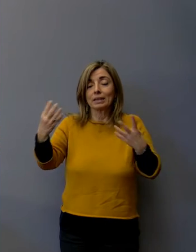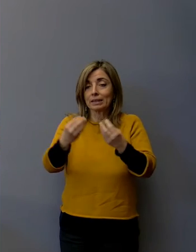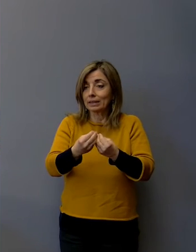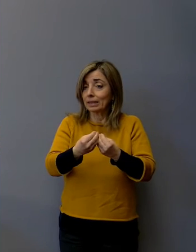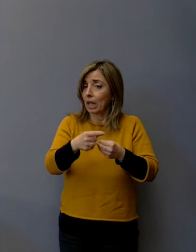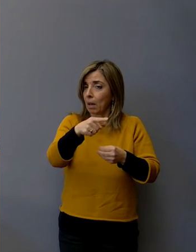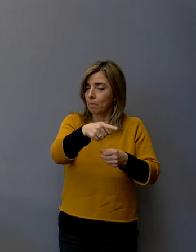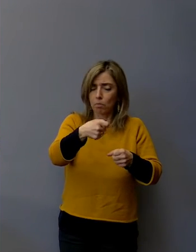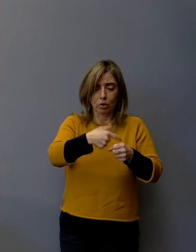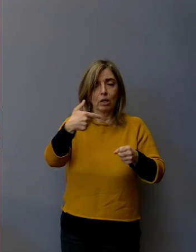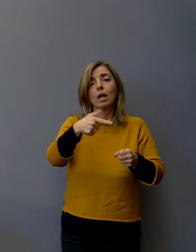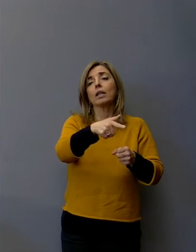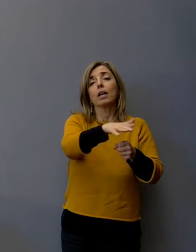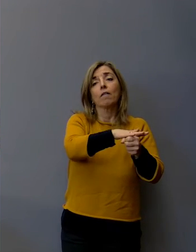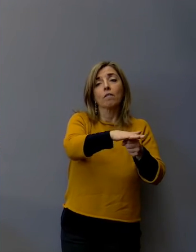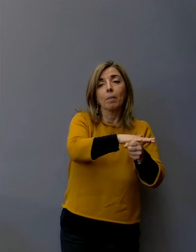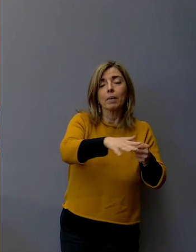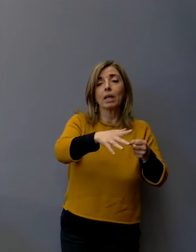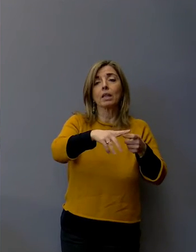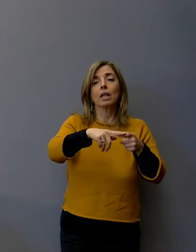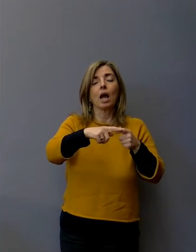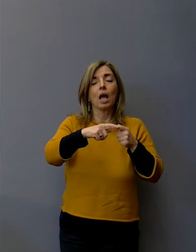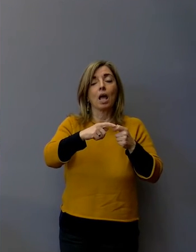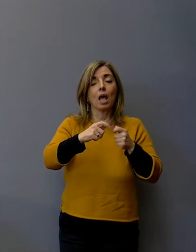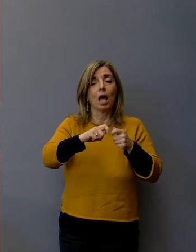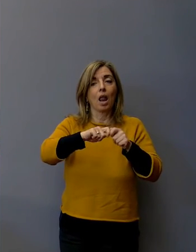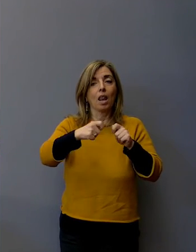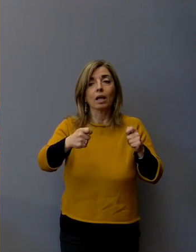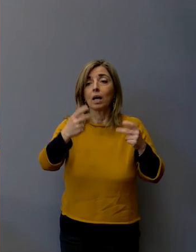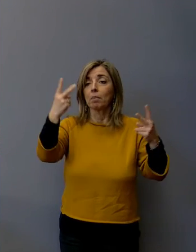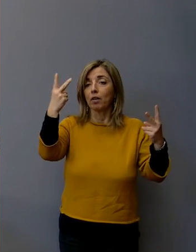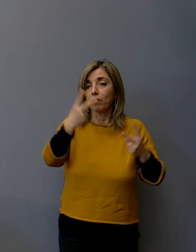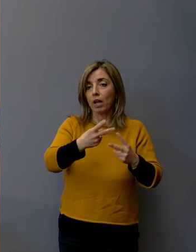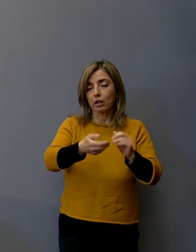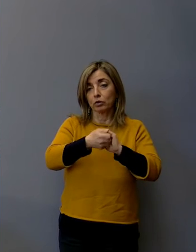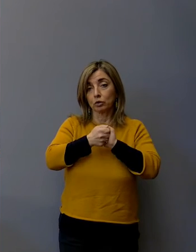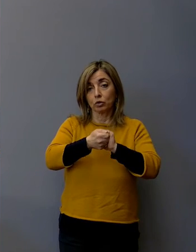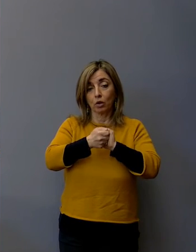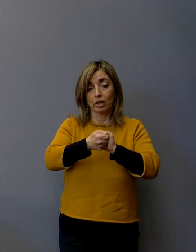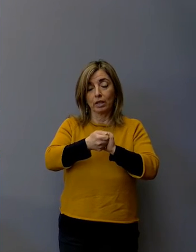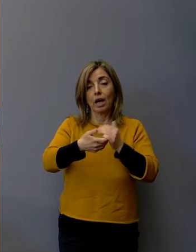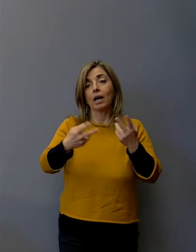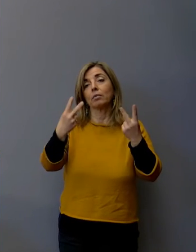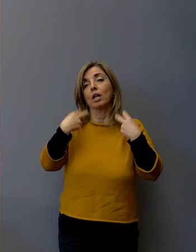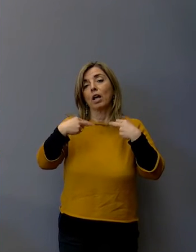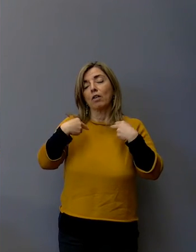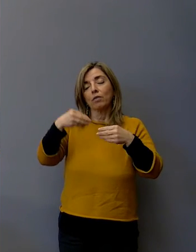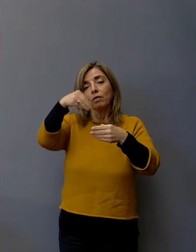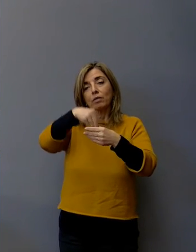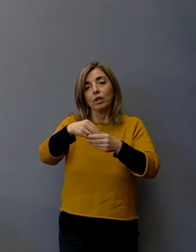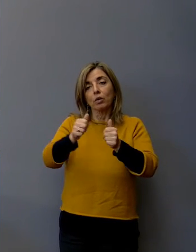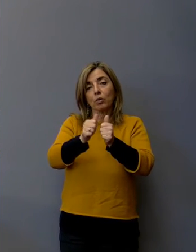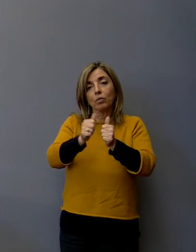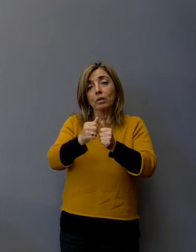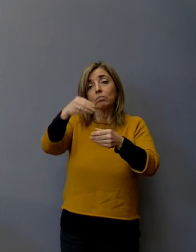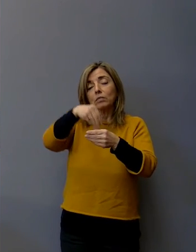partire dai legami veri e solidali che si possono innestare nelle convivenze effettive all'interno nei nostri nuclei